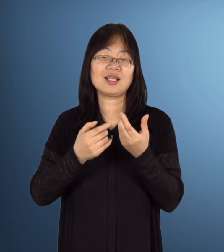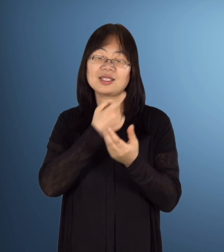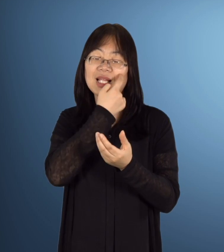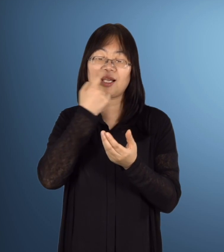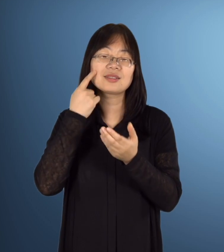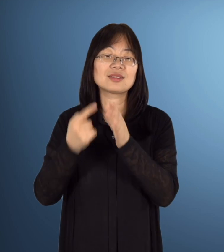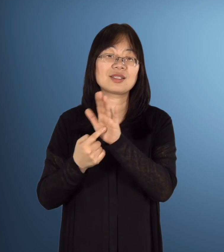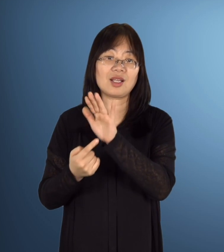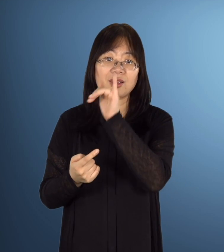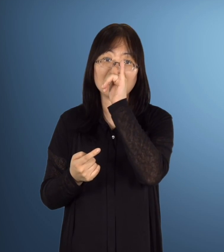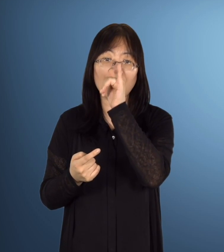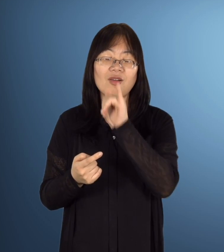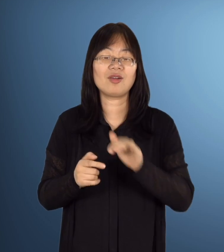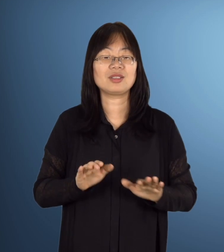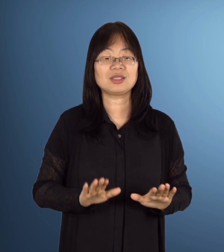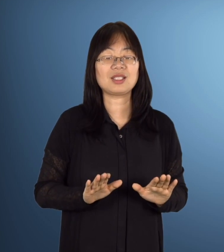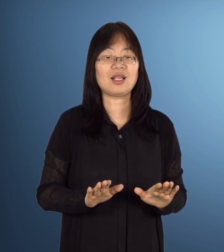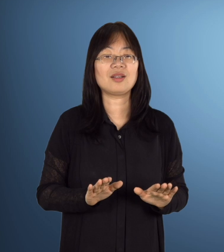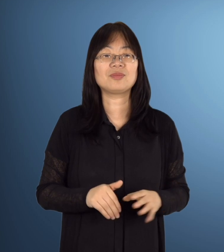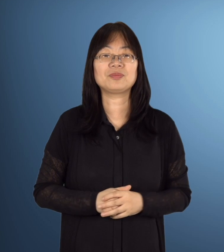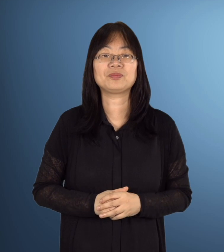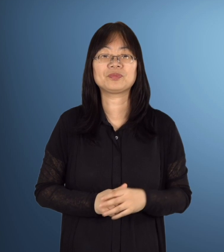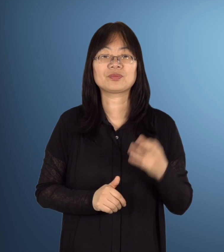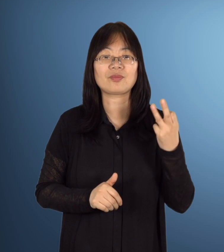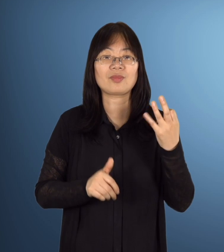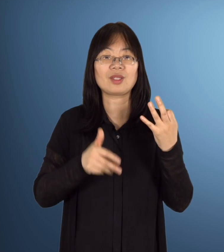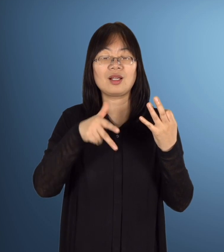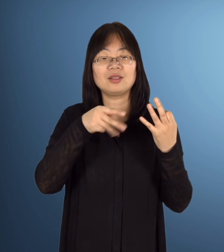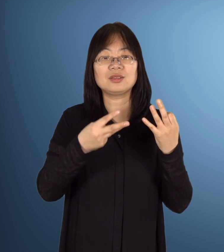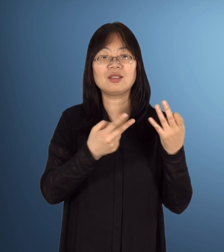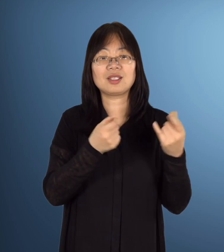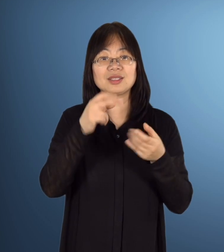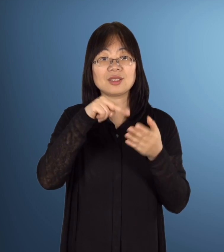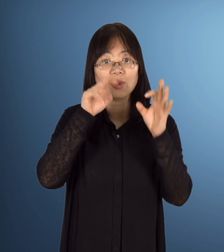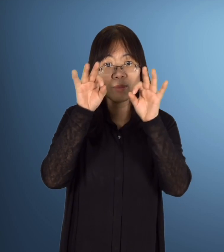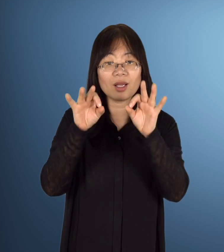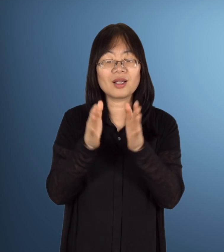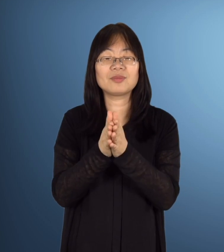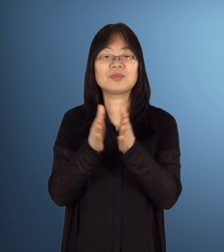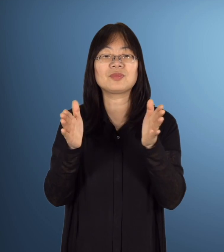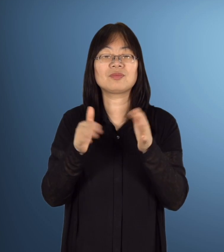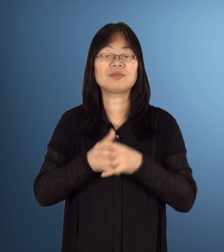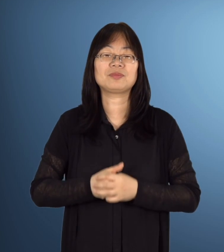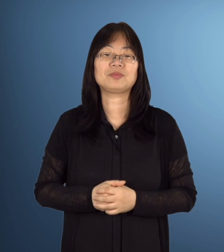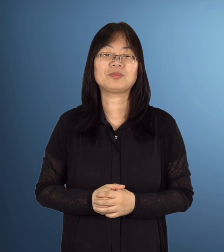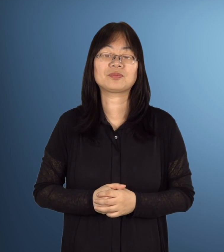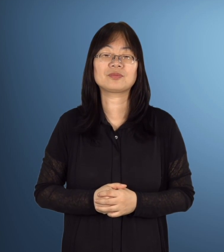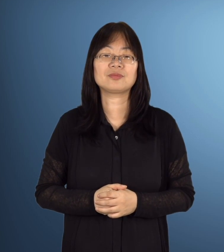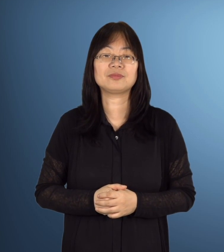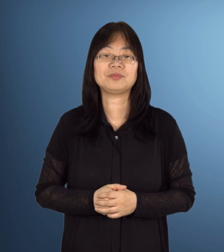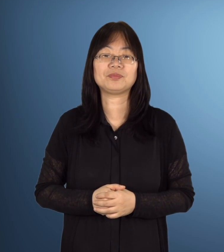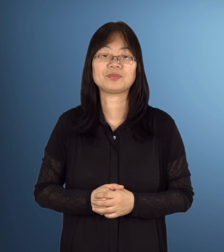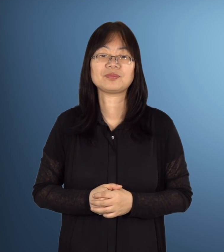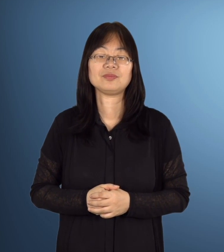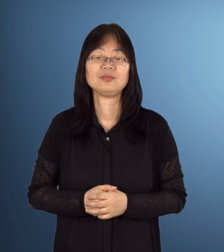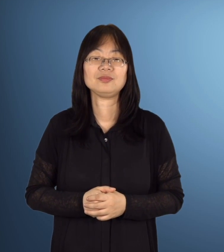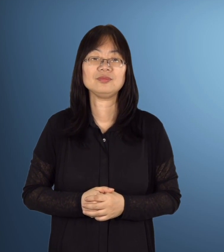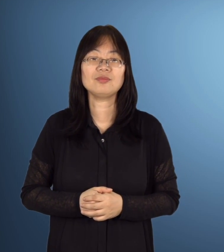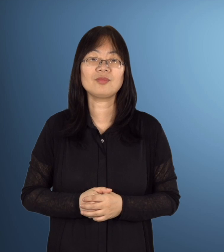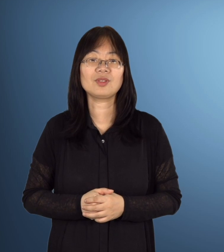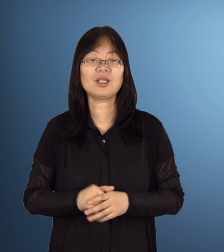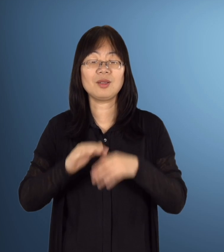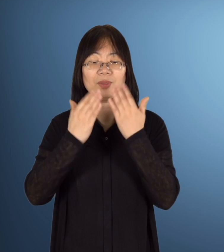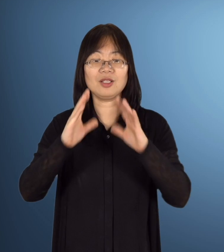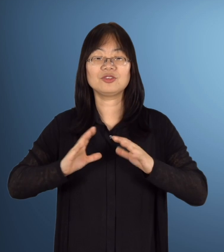자, 한 군데만 더 볼게요. 14절을 한번 보십시다. 자, 다 같이 시작.